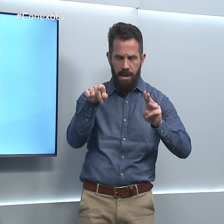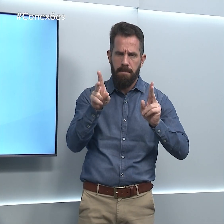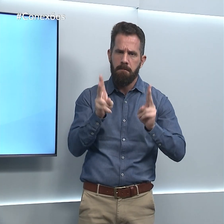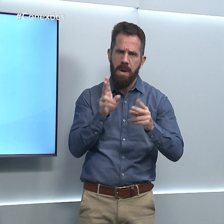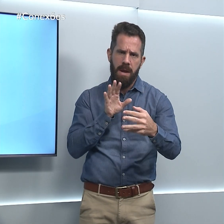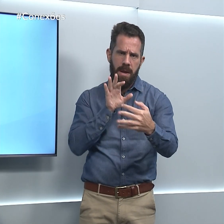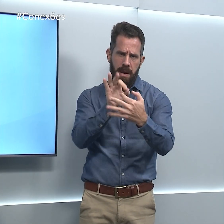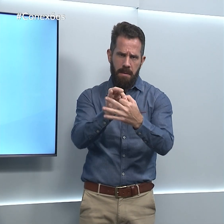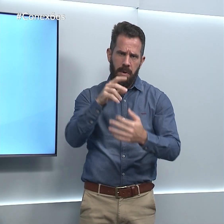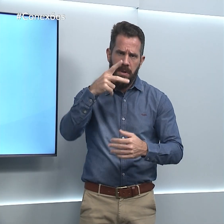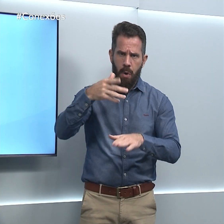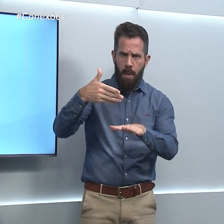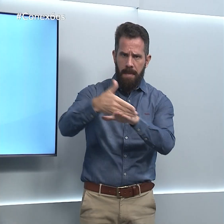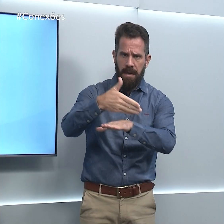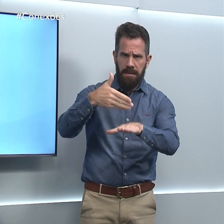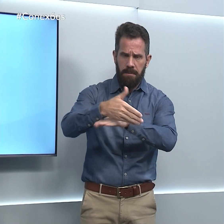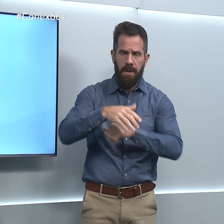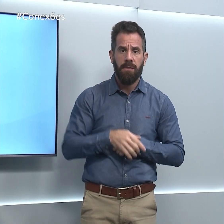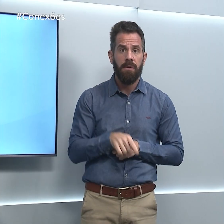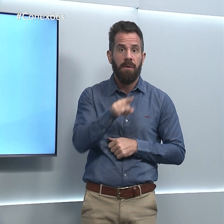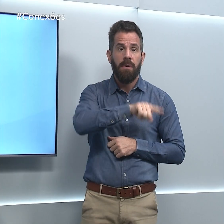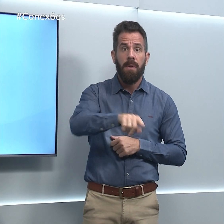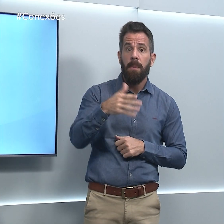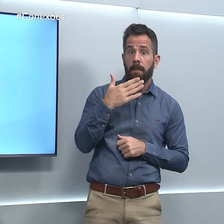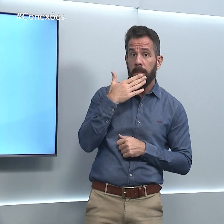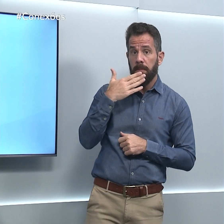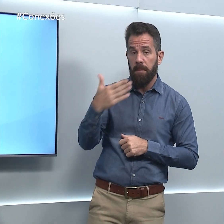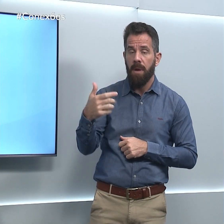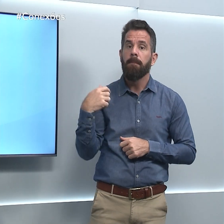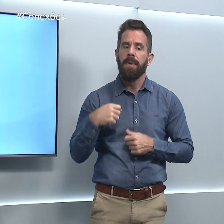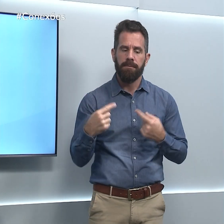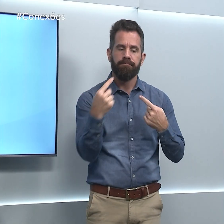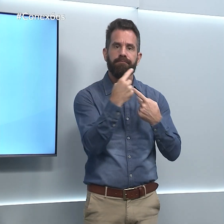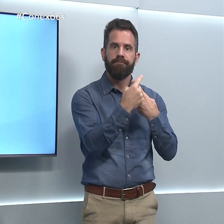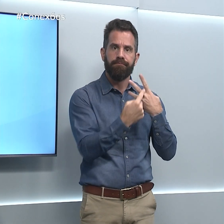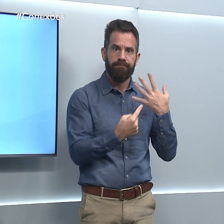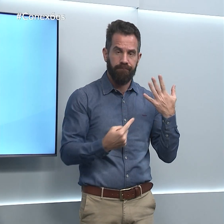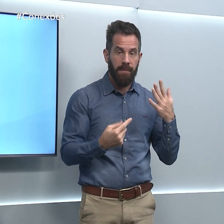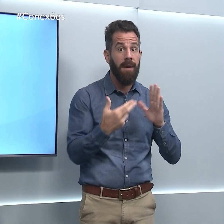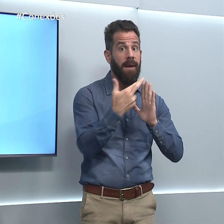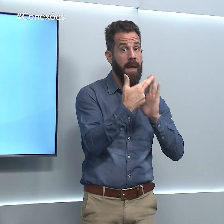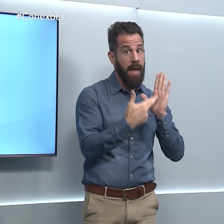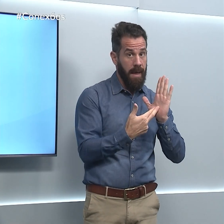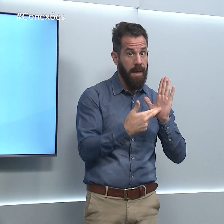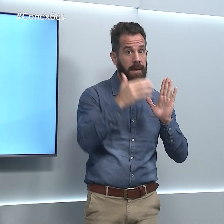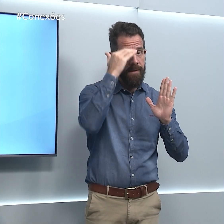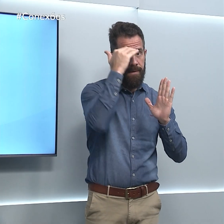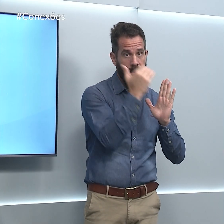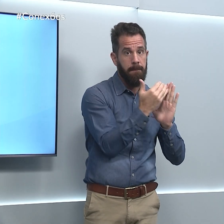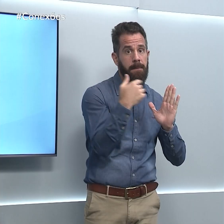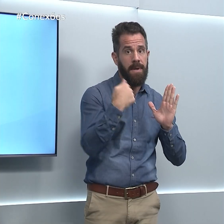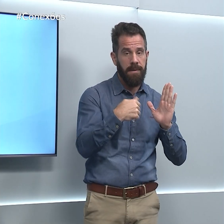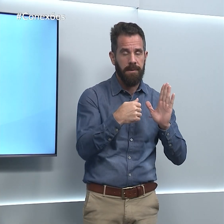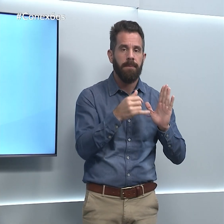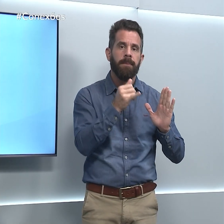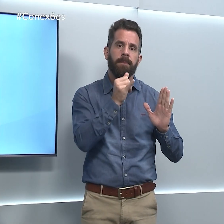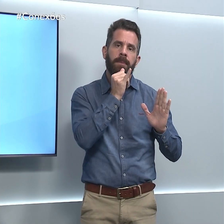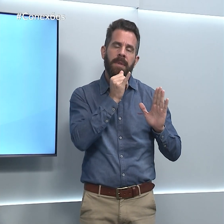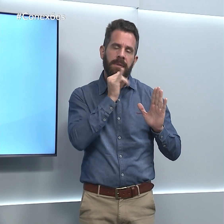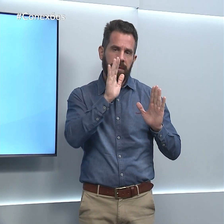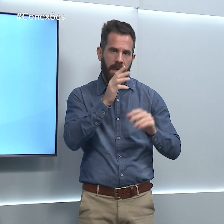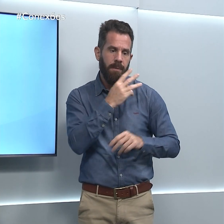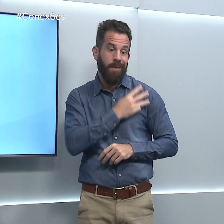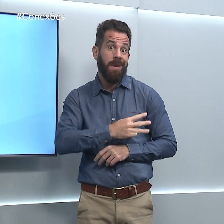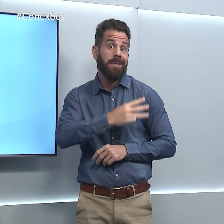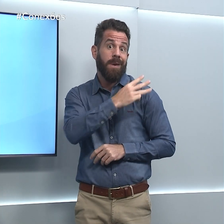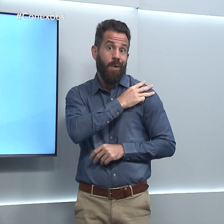solicitar a isenção, é necessário que os estudantes cumpram alguns requisitos, como, por exemplo, estarem matriculados no terceiro ano do